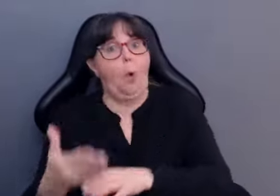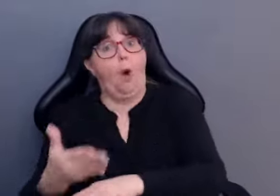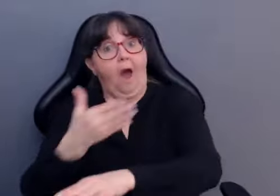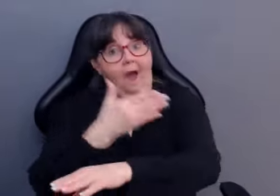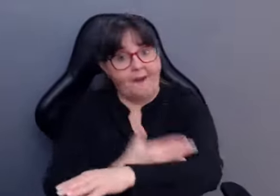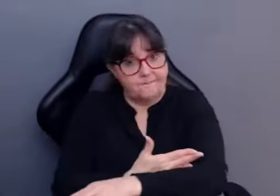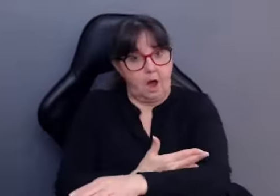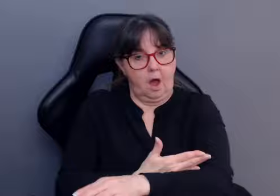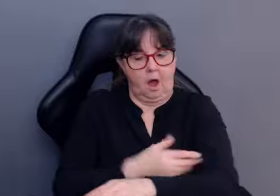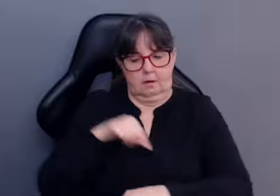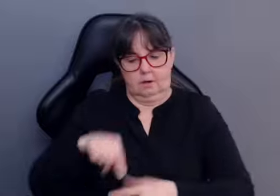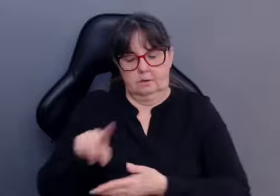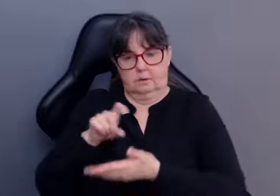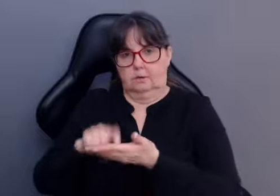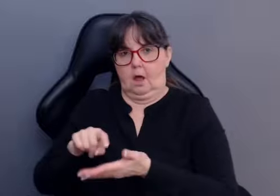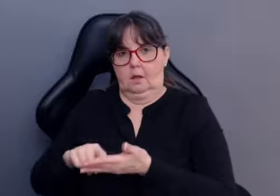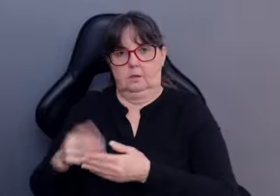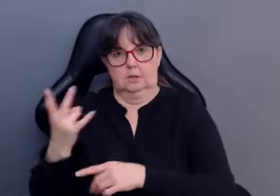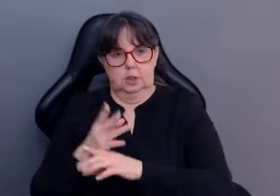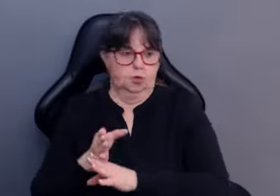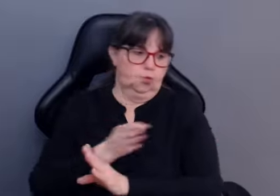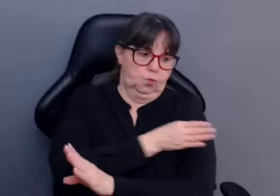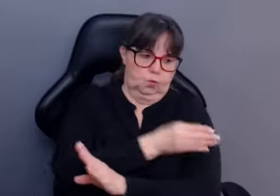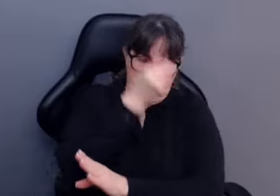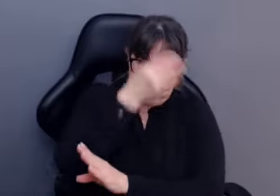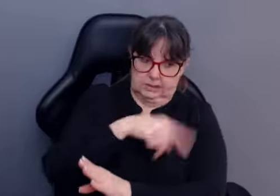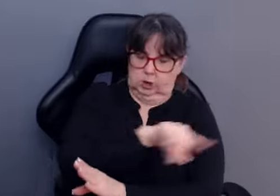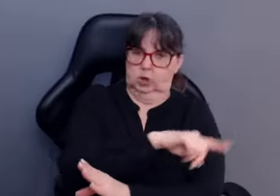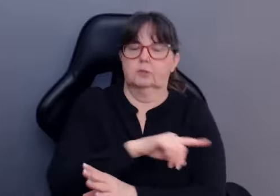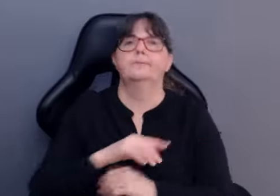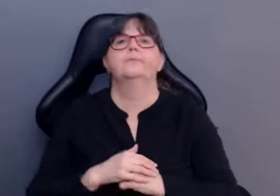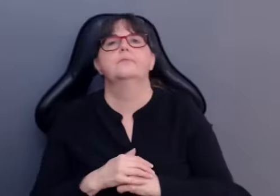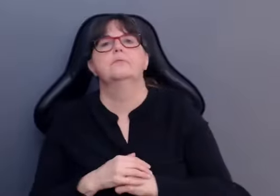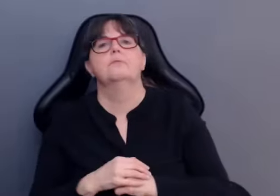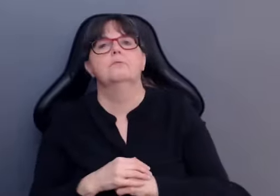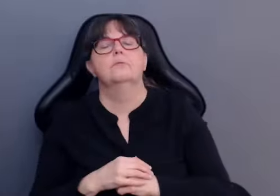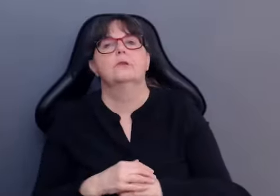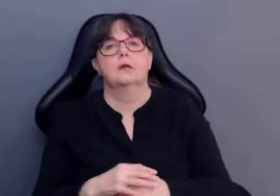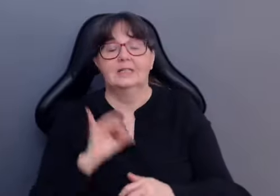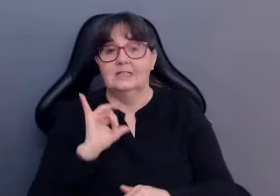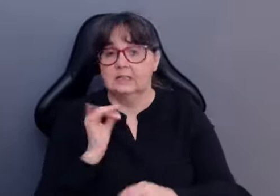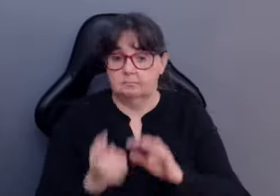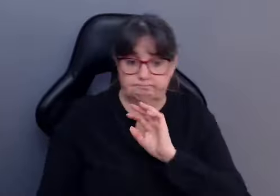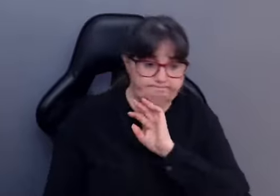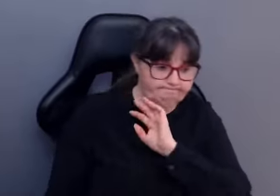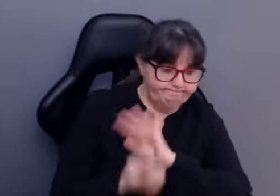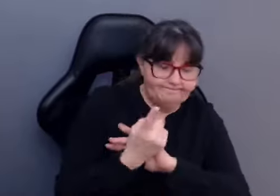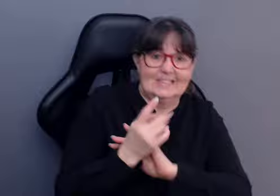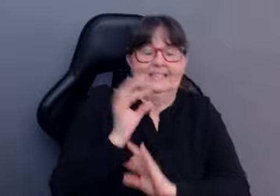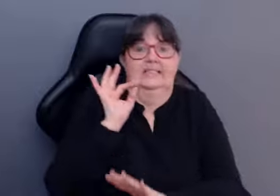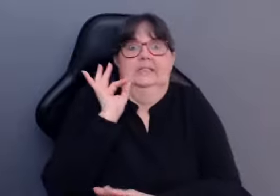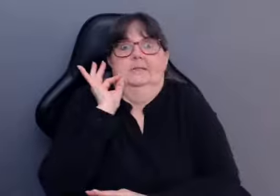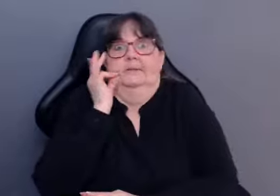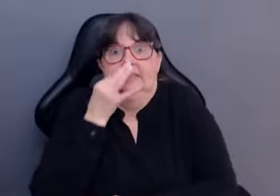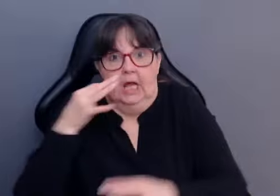calendriers avant la date de l'assemblée. Lors de circonstances exceptionnelles, le délai